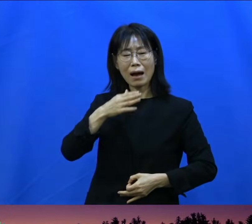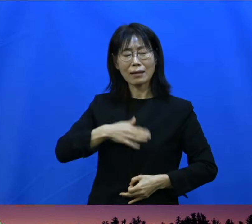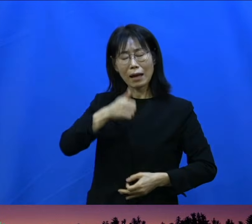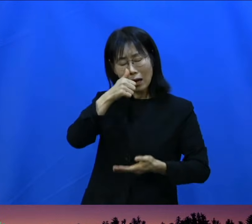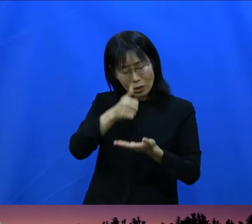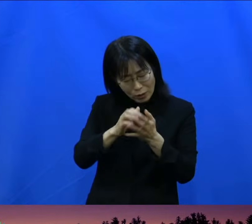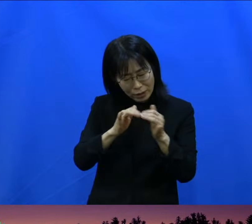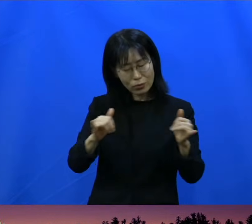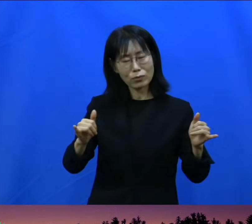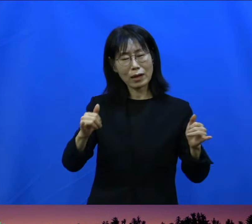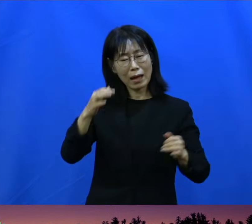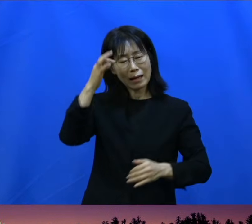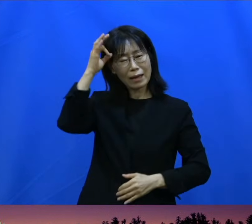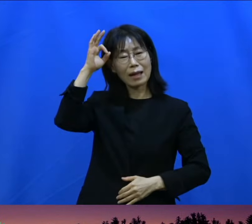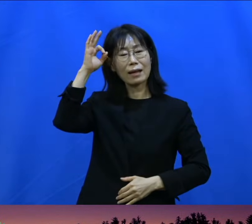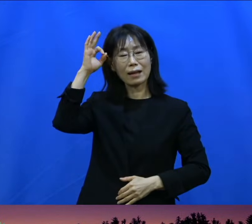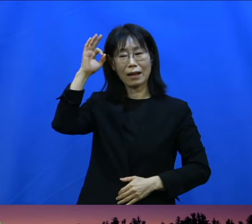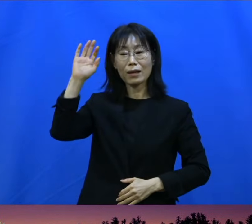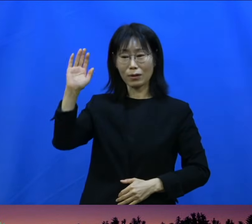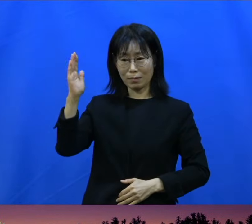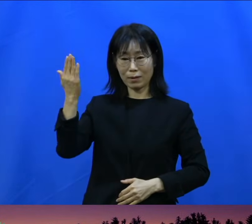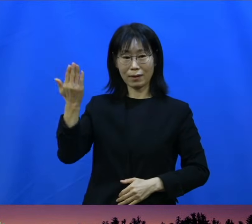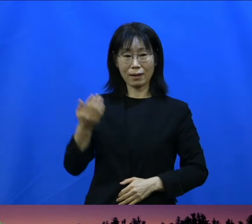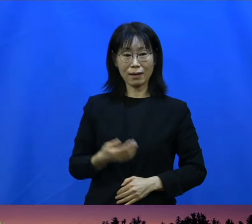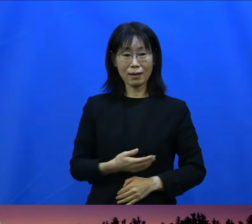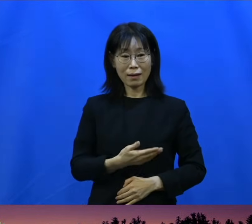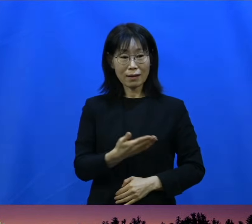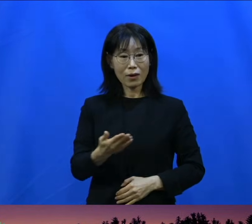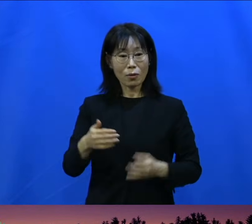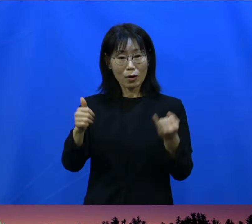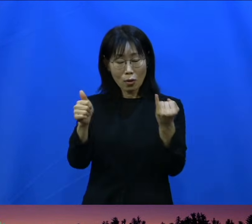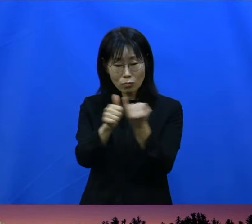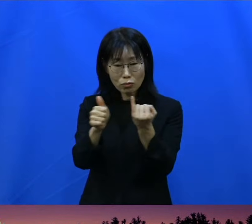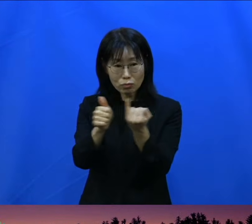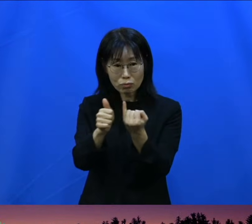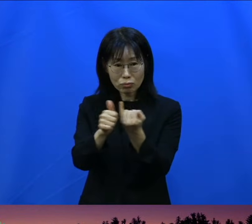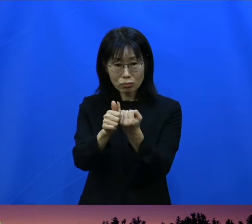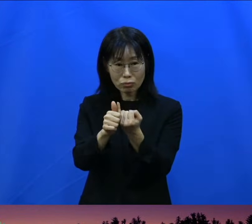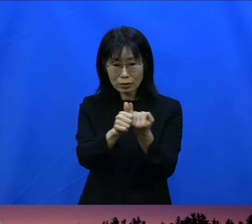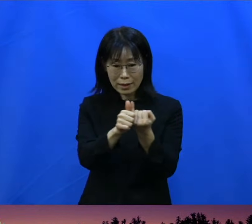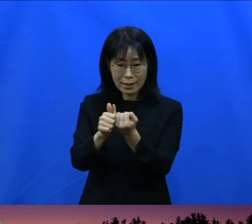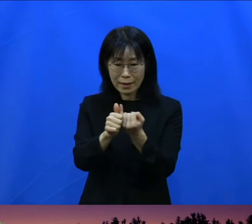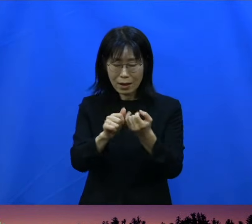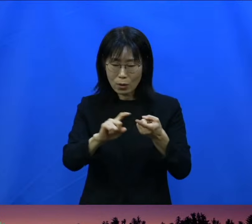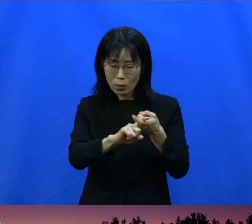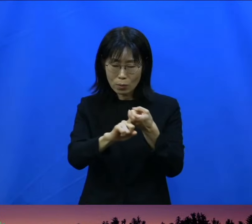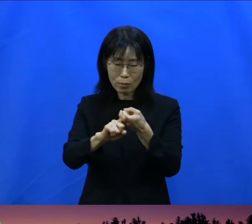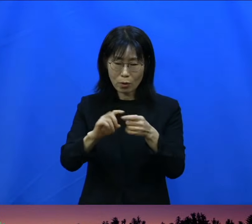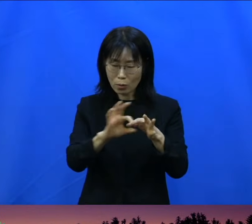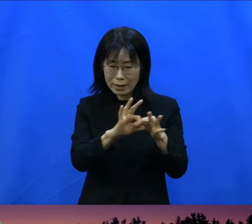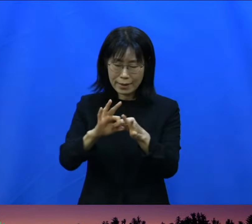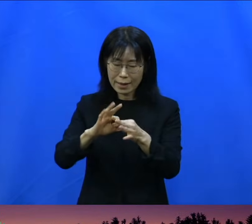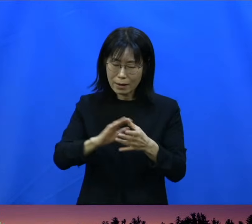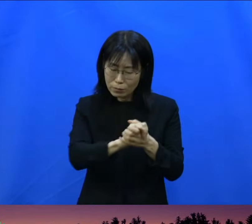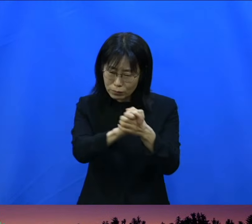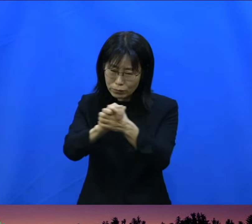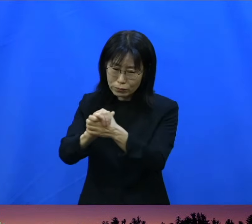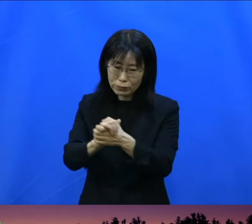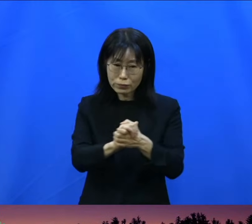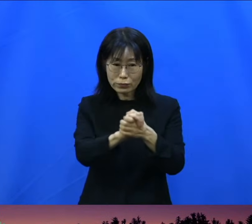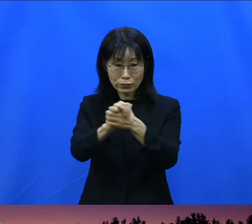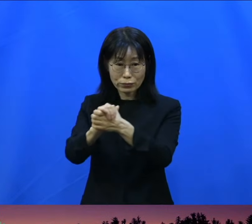전에는 그냥 지났어요. 이런 부부가 굉장히 친밀도가 높으면요, 그냥 다 걸려요. 다